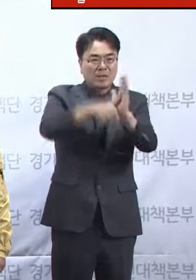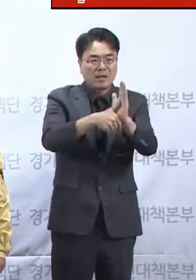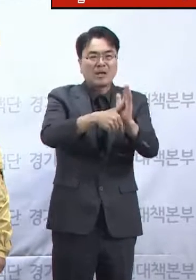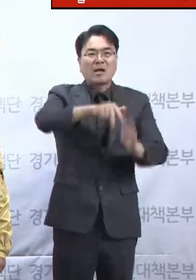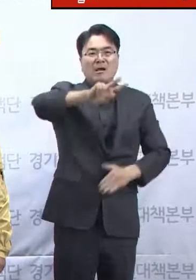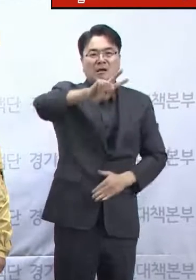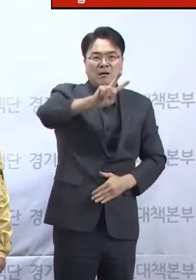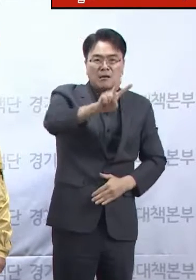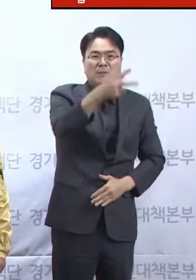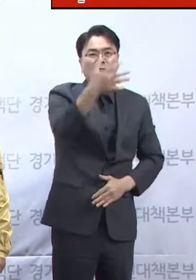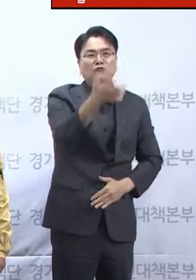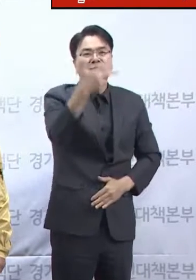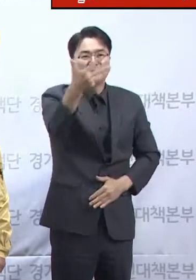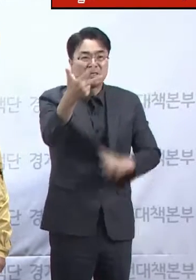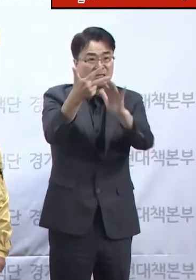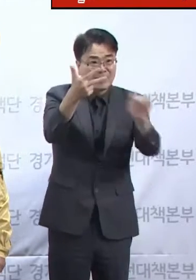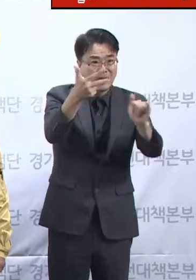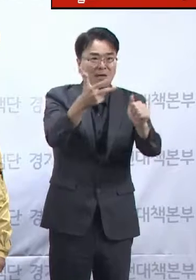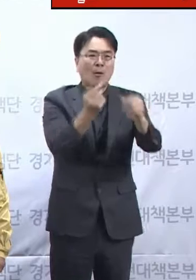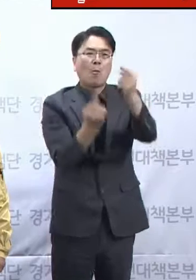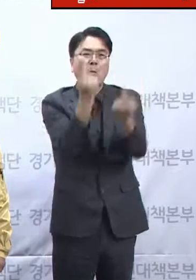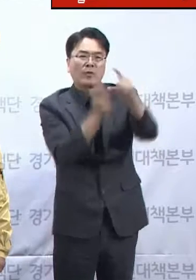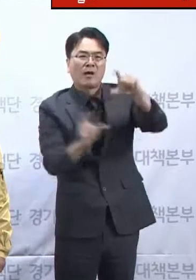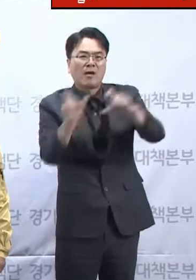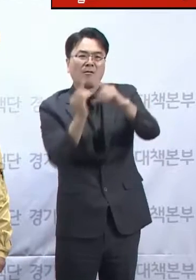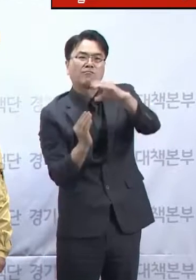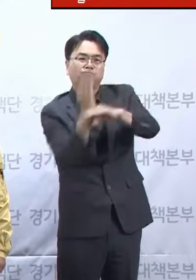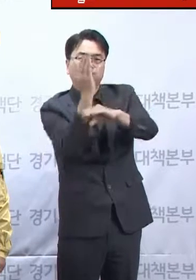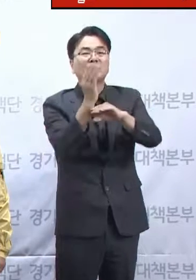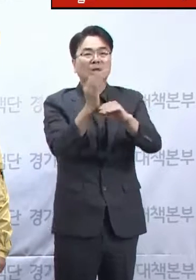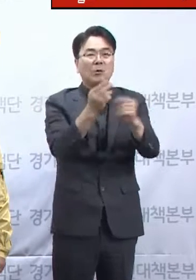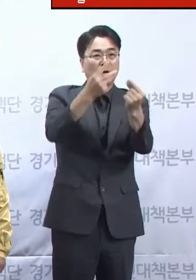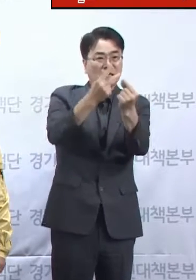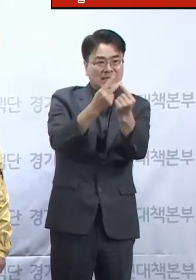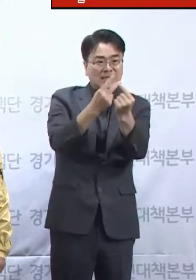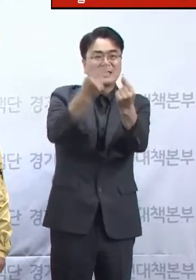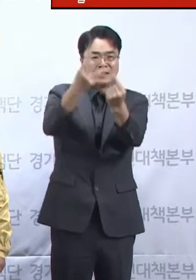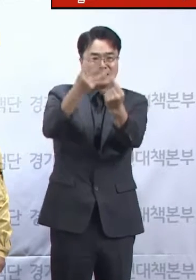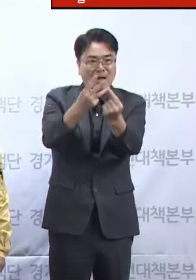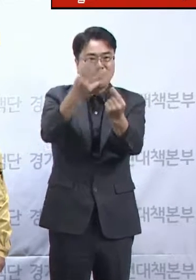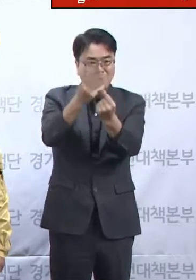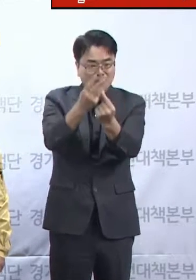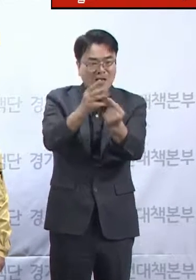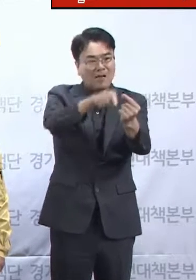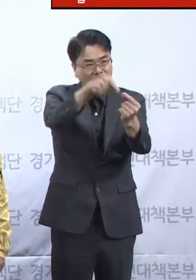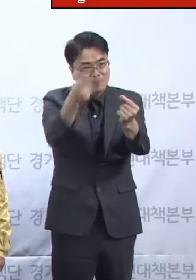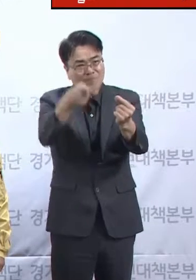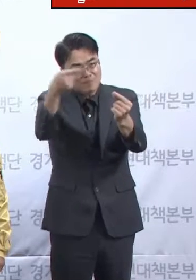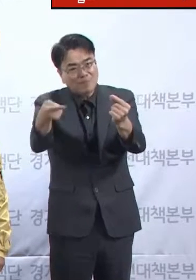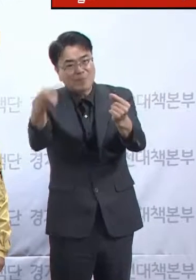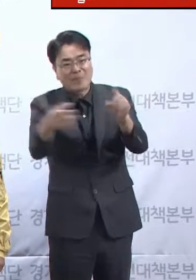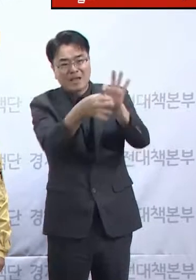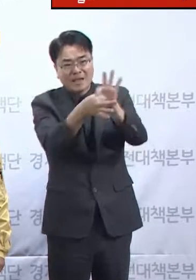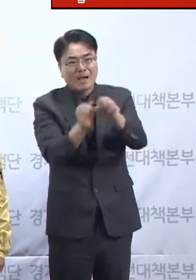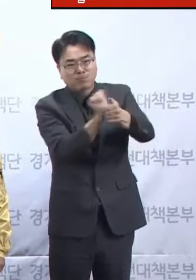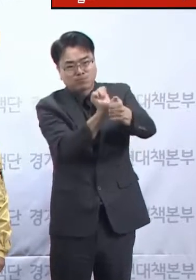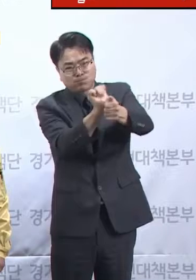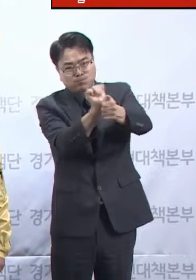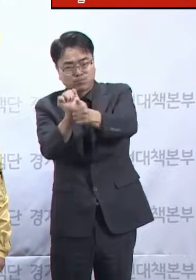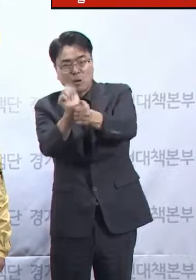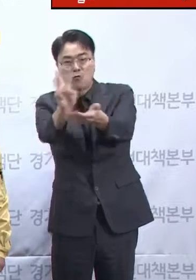277명을 넘어선 것입니다. 그리고 2차, 3차 감염 사례가 수도권 외 지역에서까지